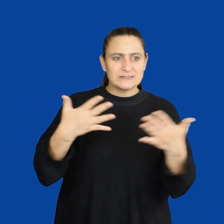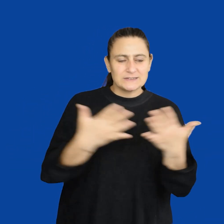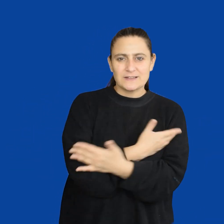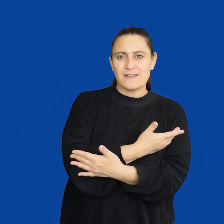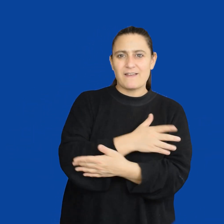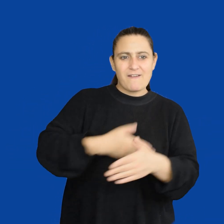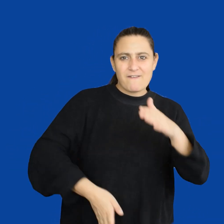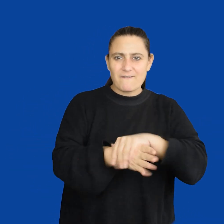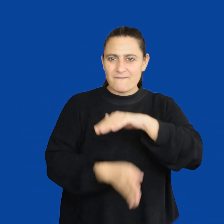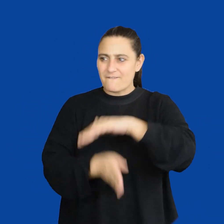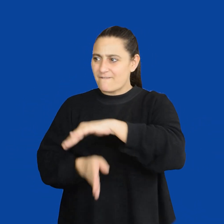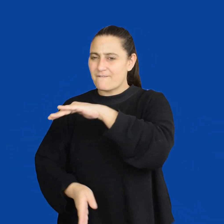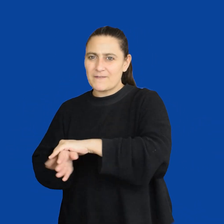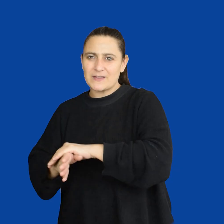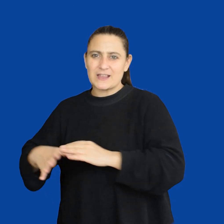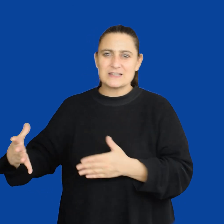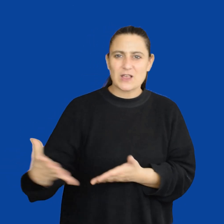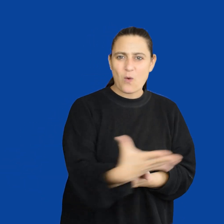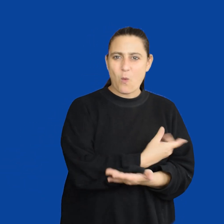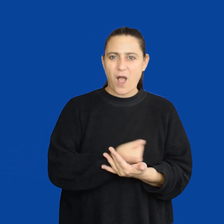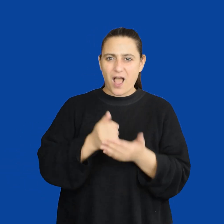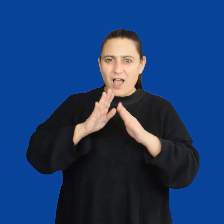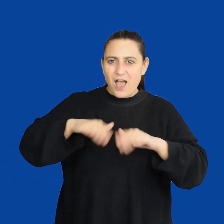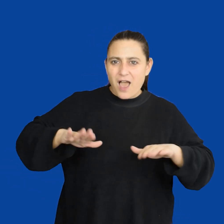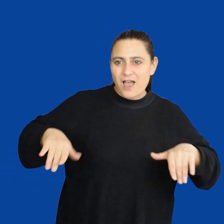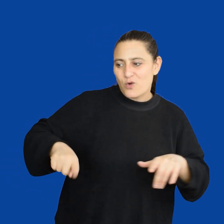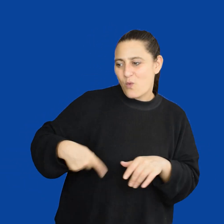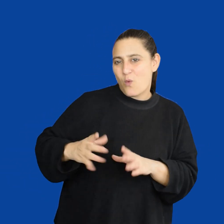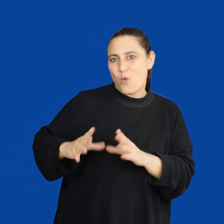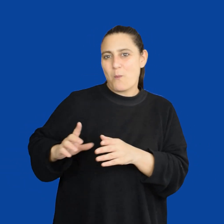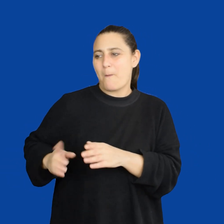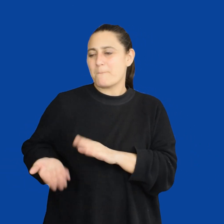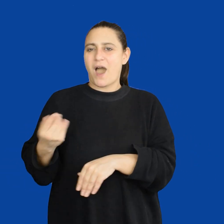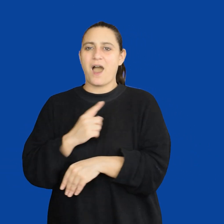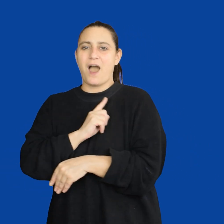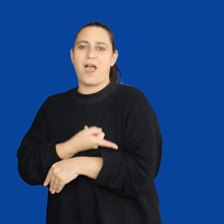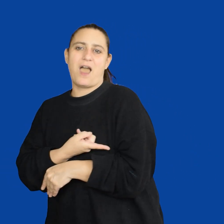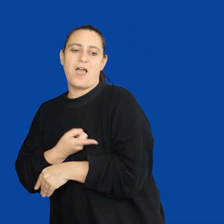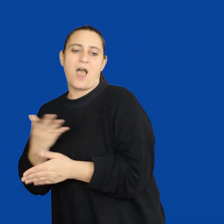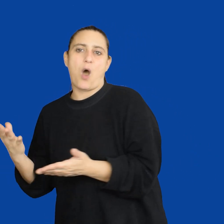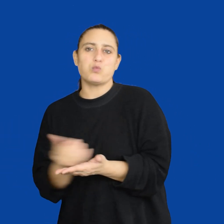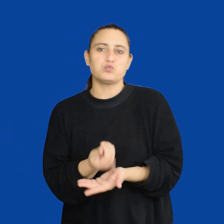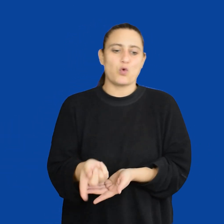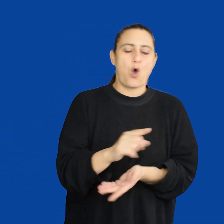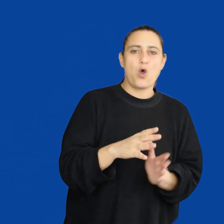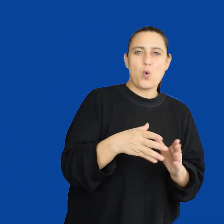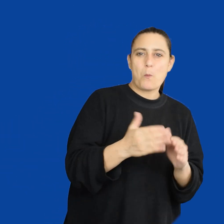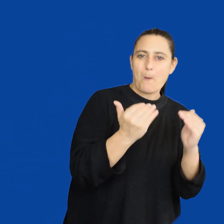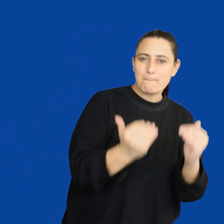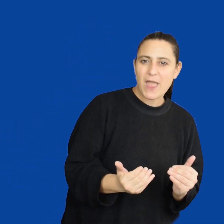miembros de un grupo, los daños deliberados a las condiciones de vida colectiva, las medidas de despoblamiento y el